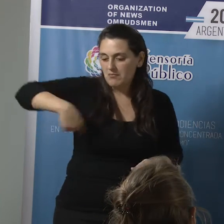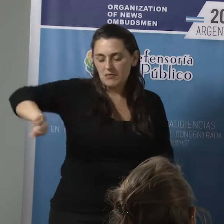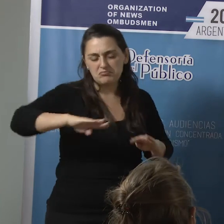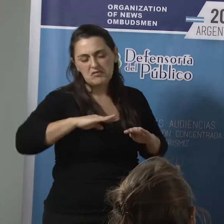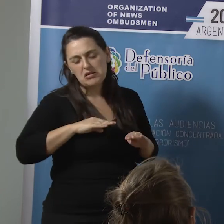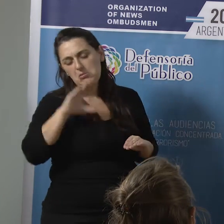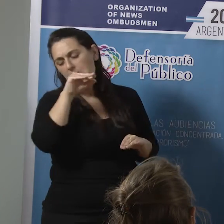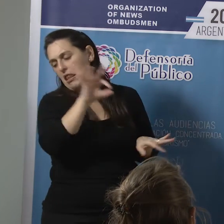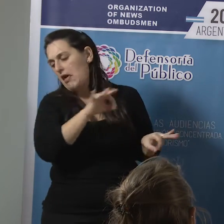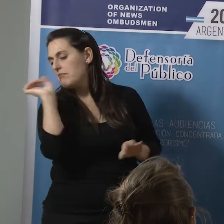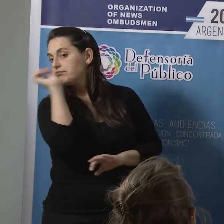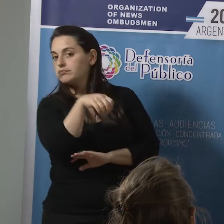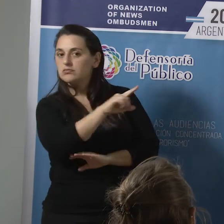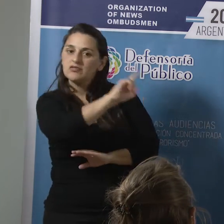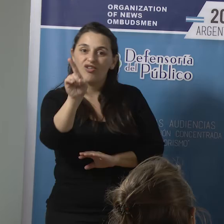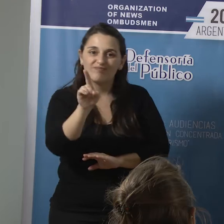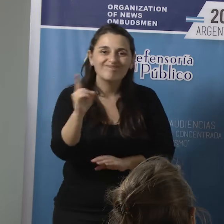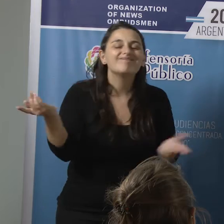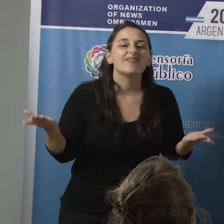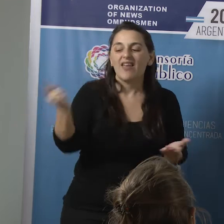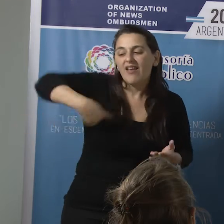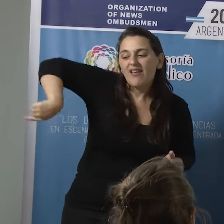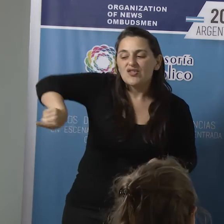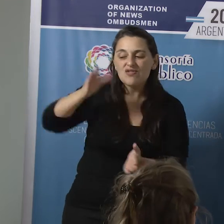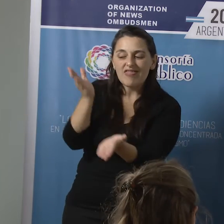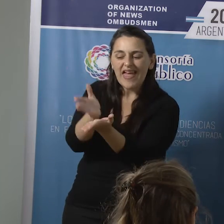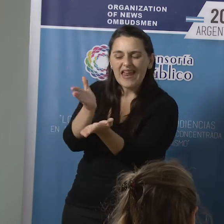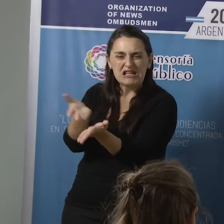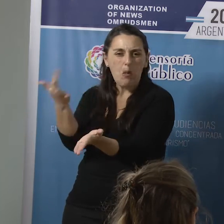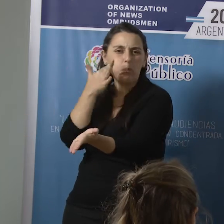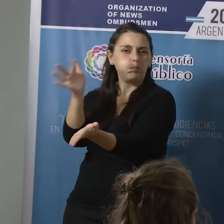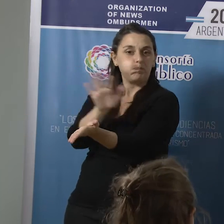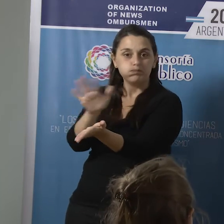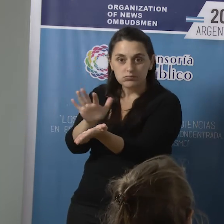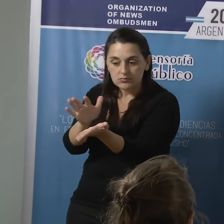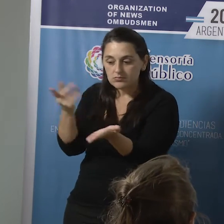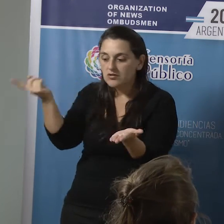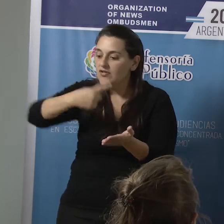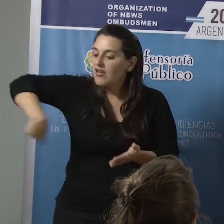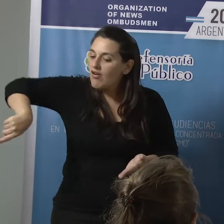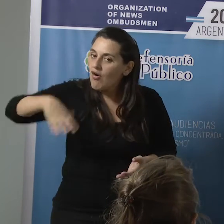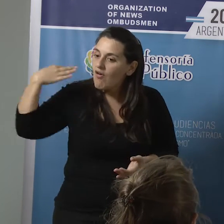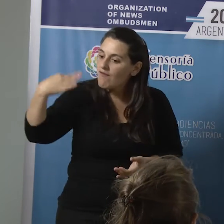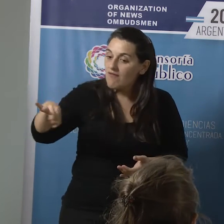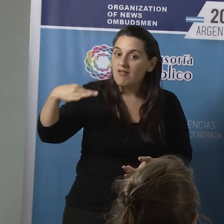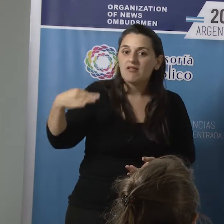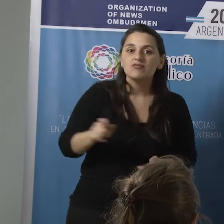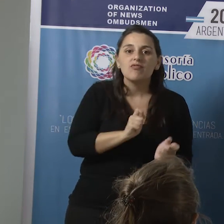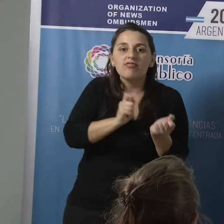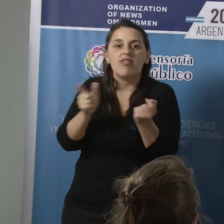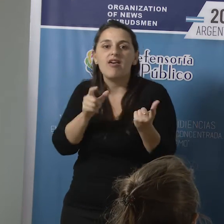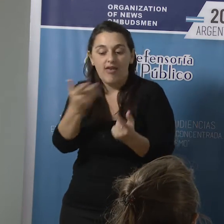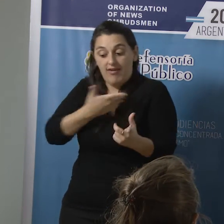televidentes, creemos que es una falta de desconocimiento de sus derechos y que el único obligado en este instante debería ser